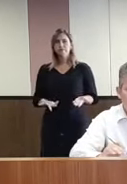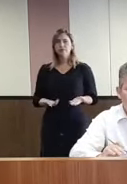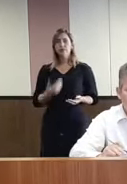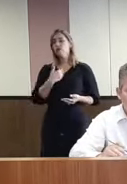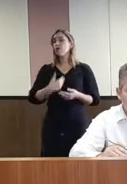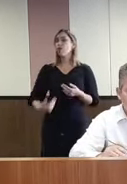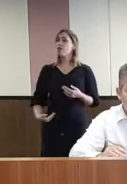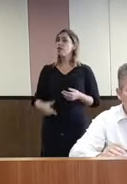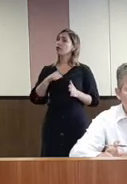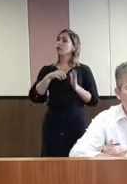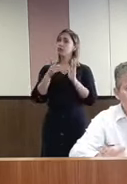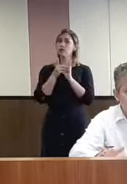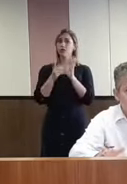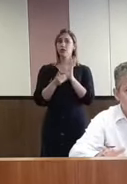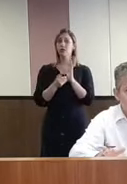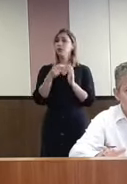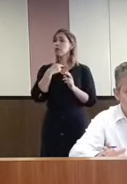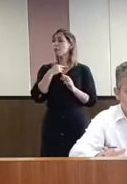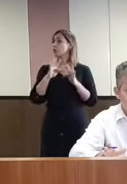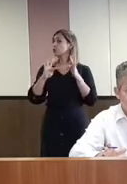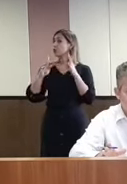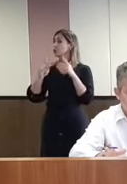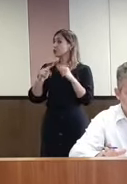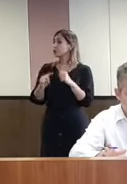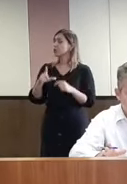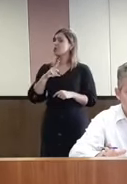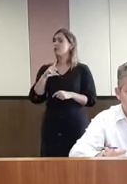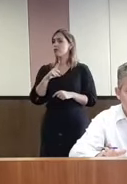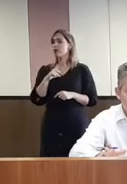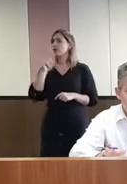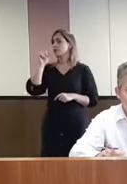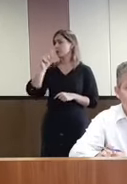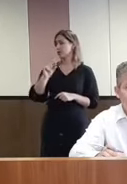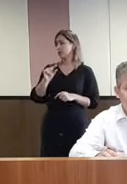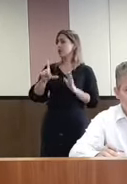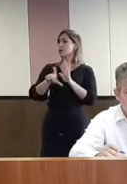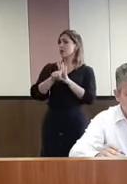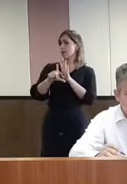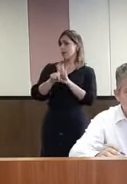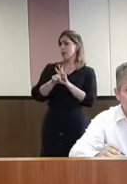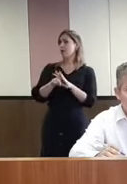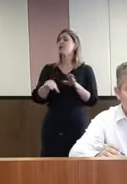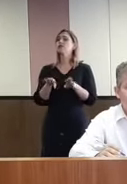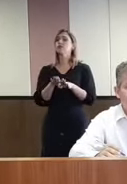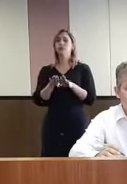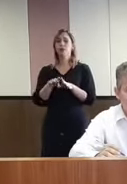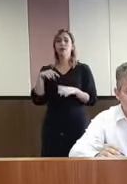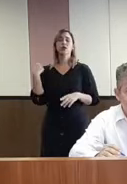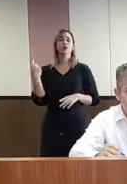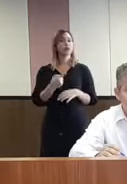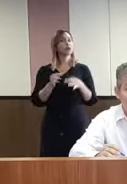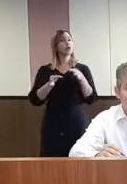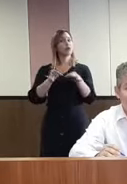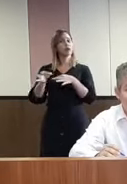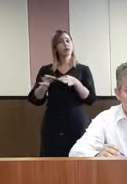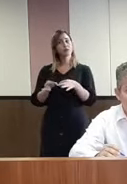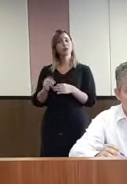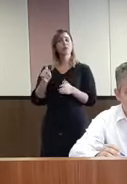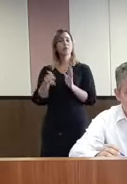governo, com o decreto, não pode tudo. Existem as limitações legais para isso e nós vamos ter estritamente